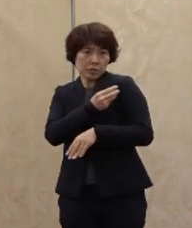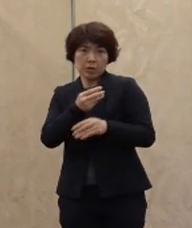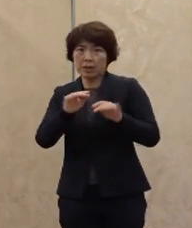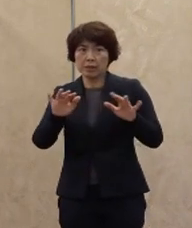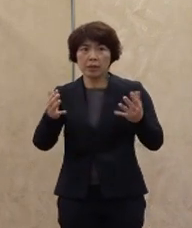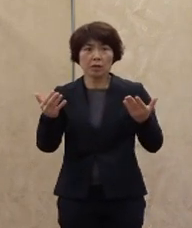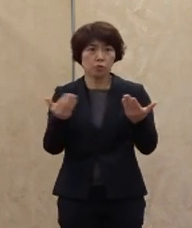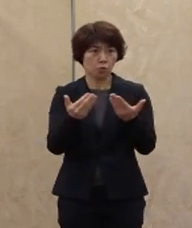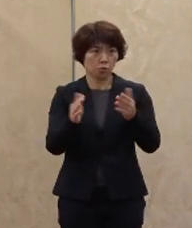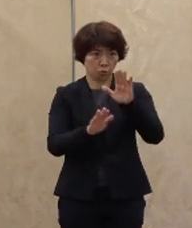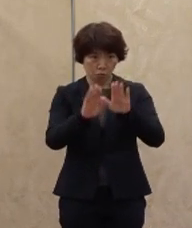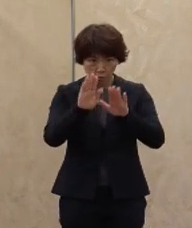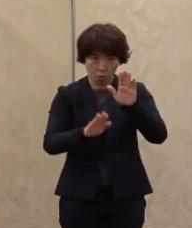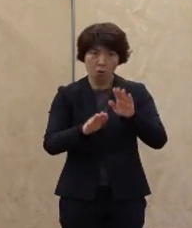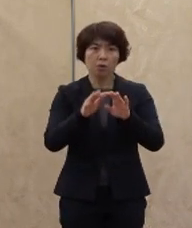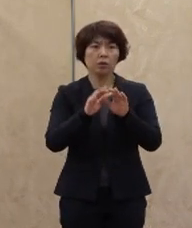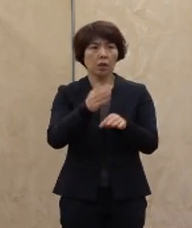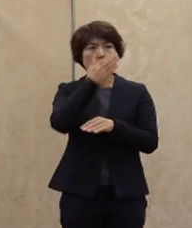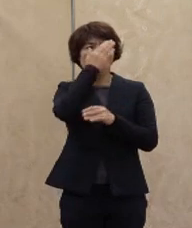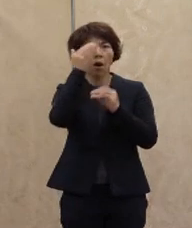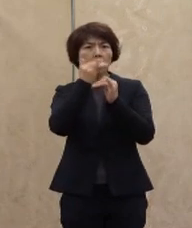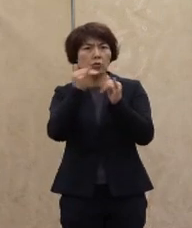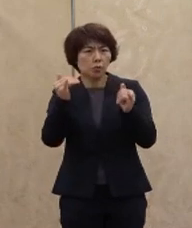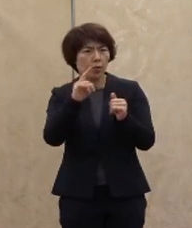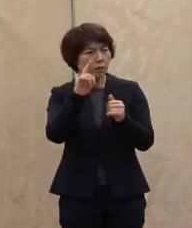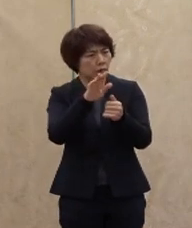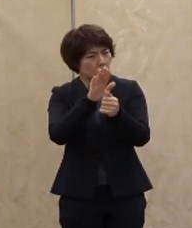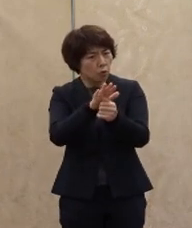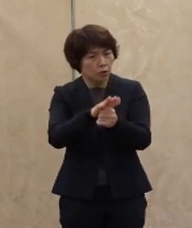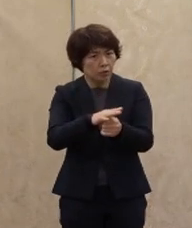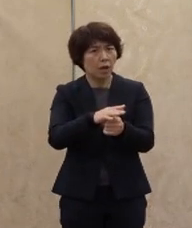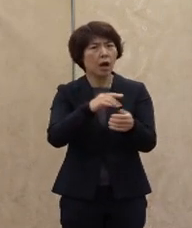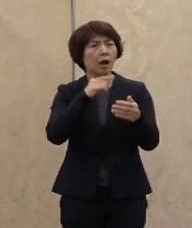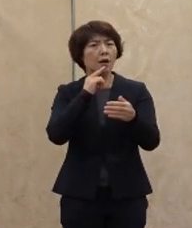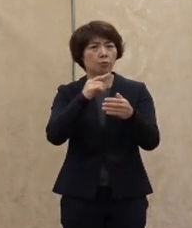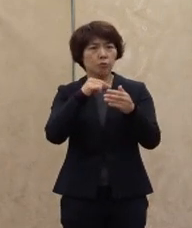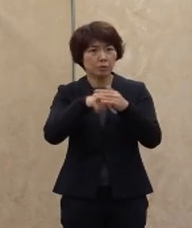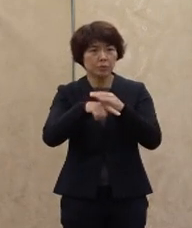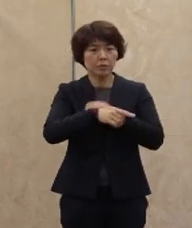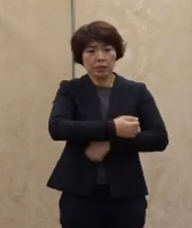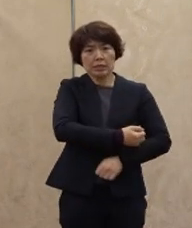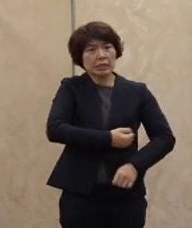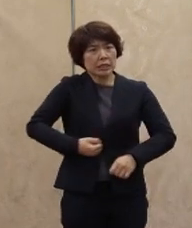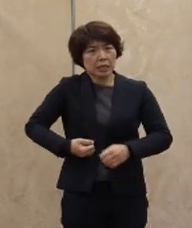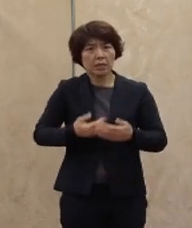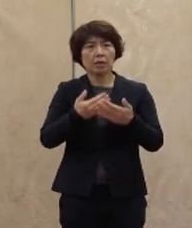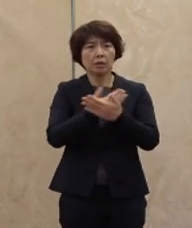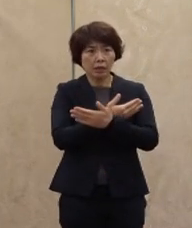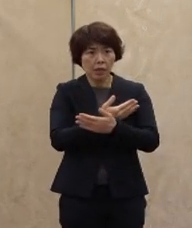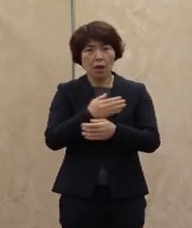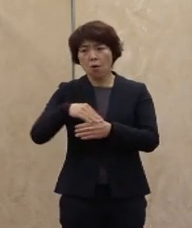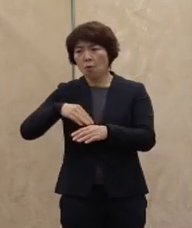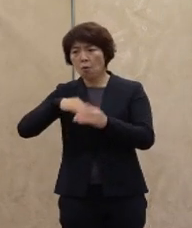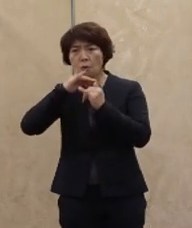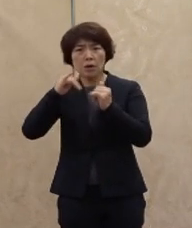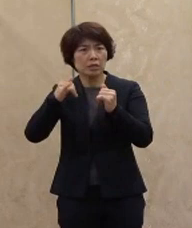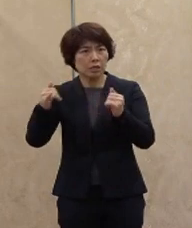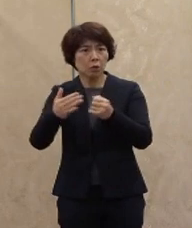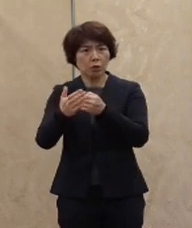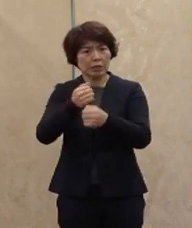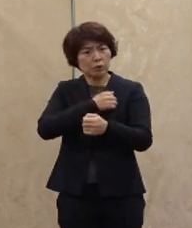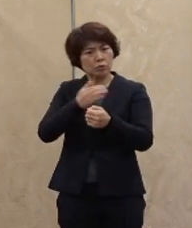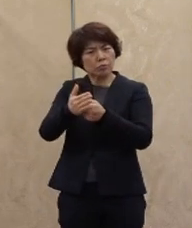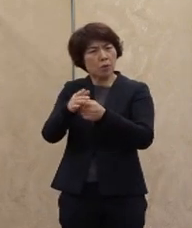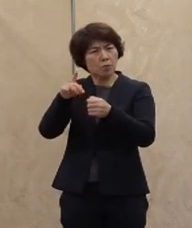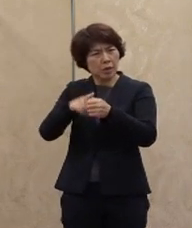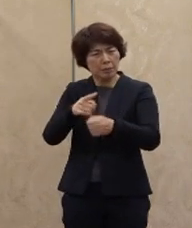、若い世代の皆さんも何とか協力してある意味犠牲になって高齢者の皆さんの命を守るということをやってるんです。これも事実だと思